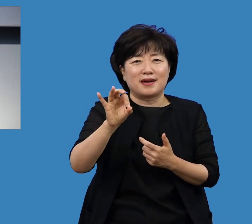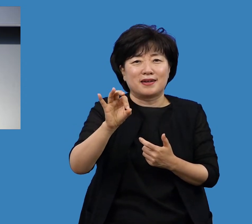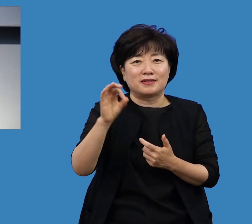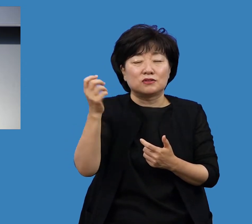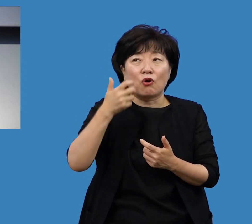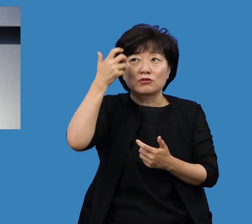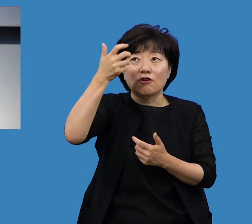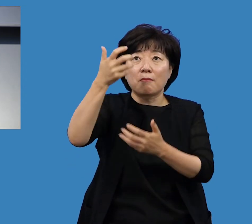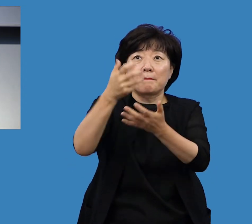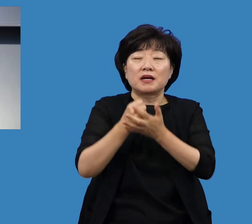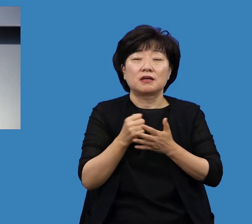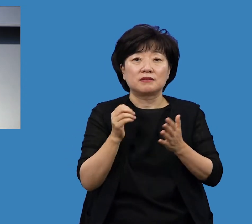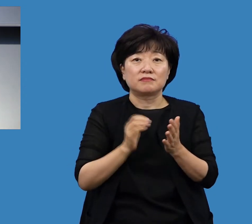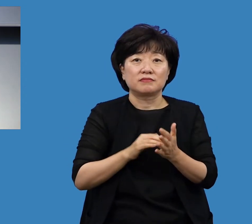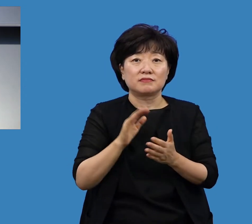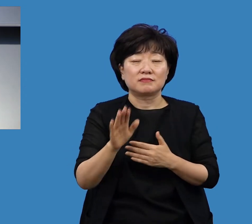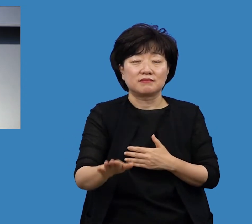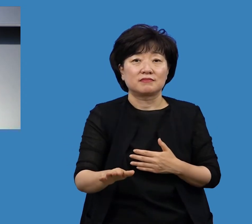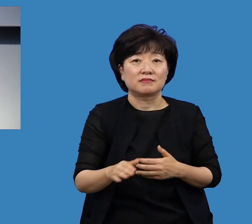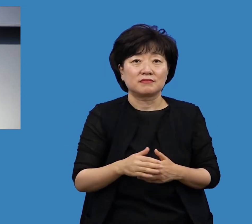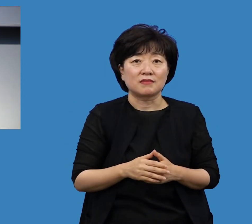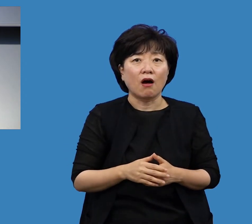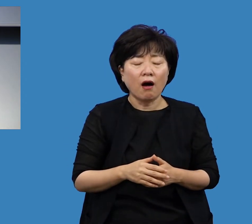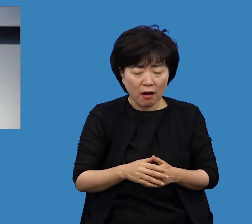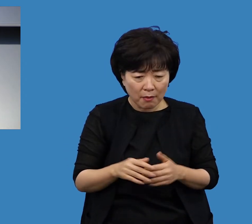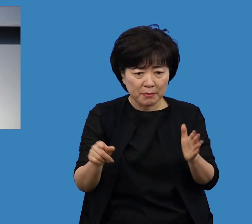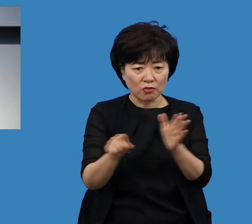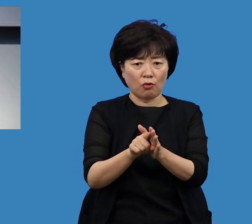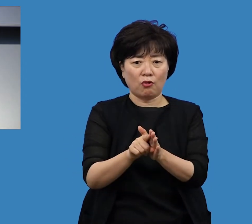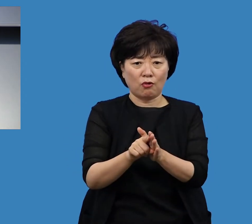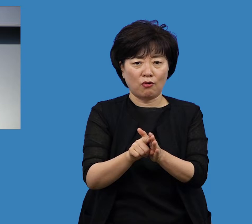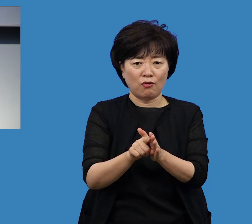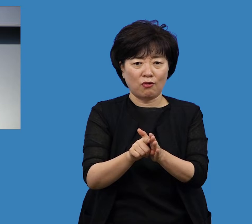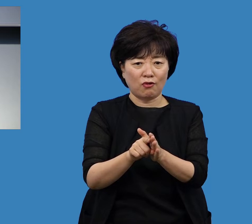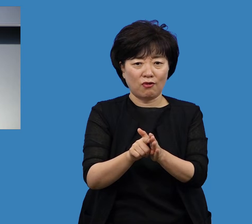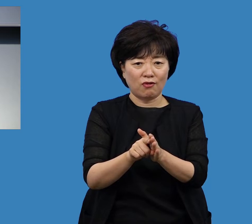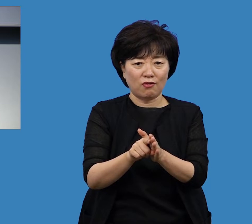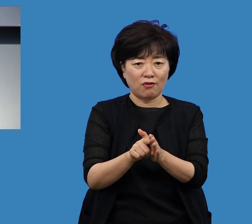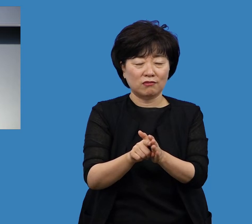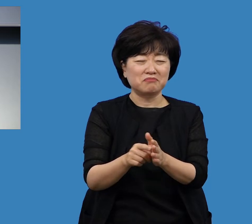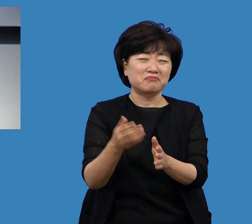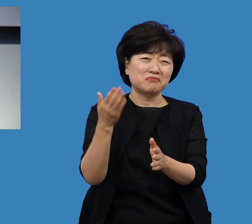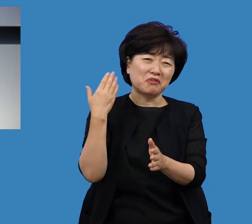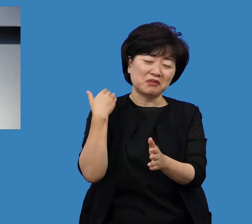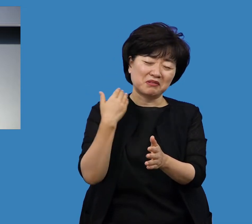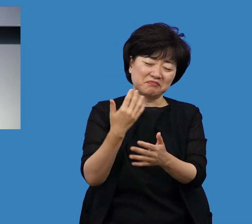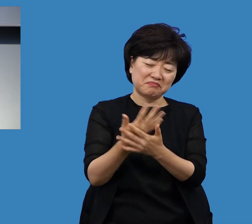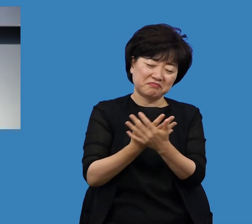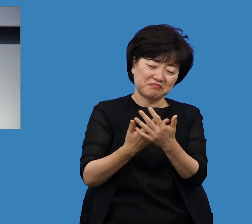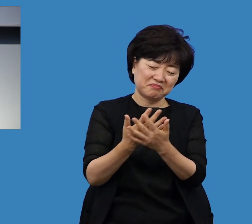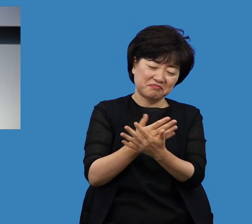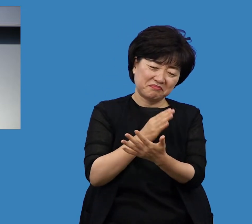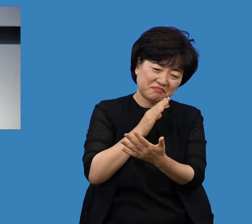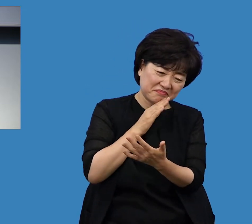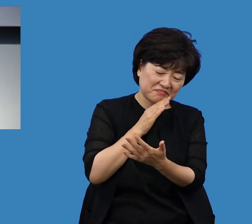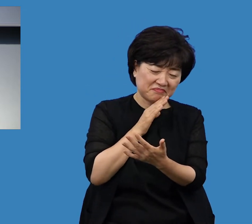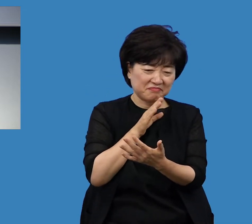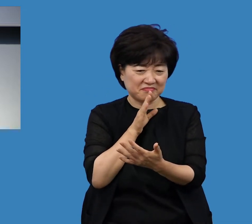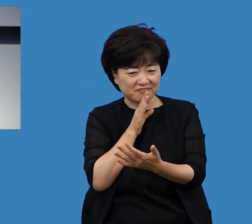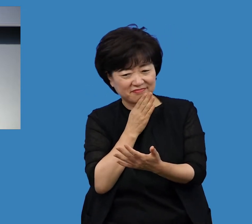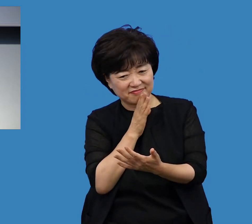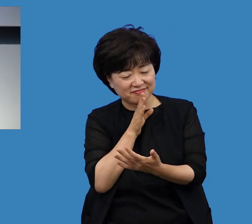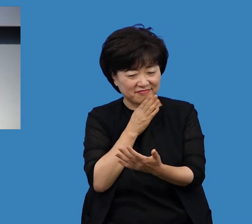났는데 그냥 믿어지는 거야. 예. 그 전까지는 이게 정말 사실일까? 이게